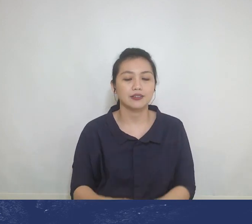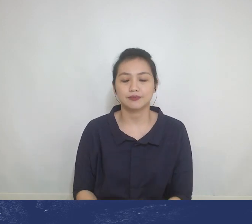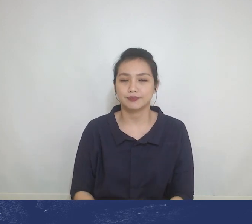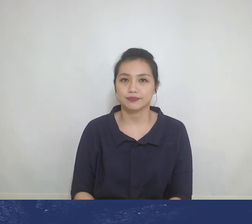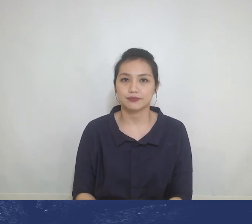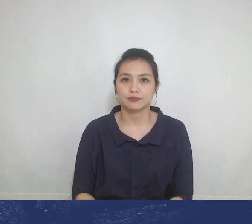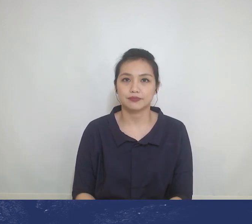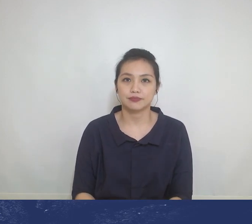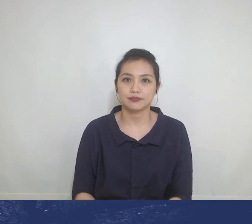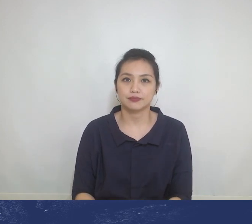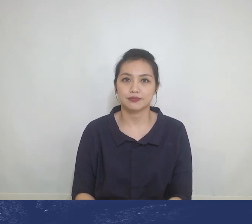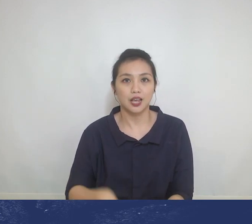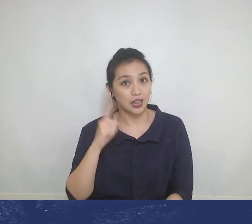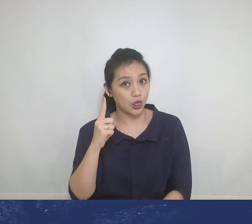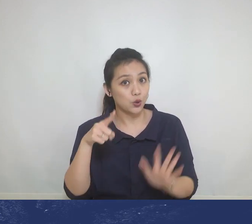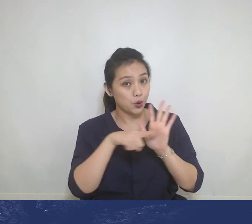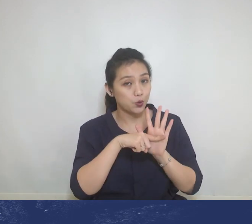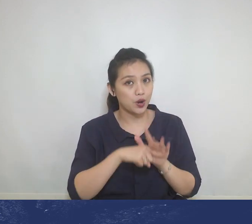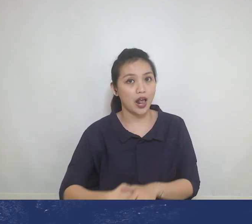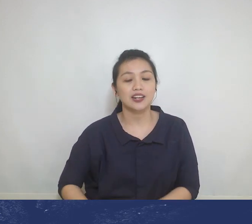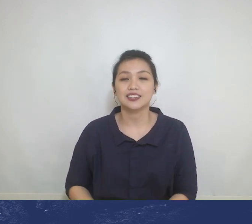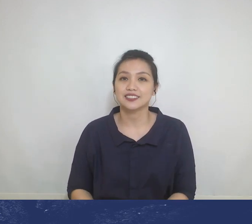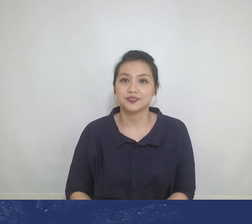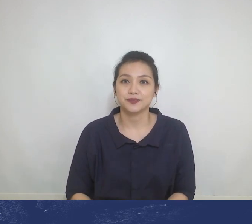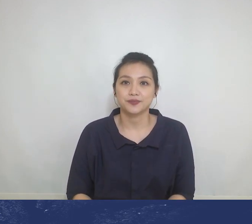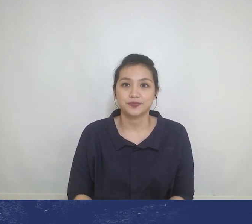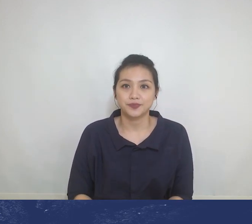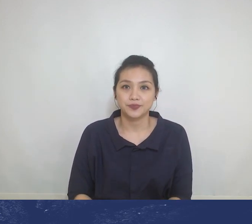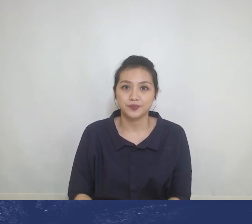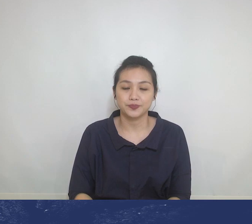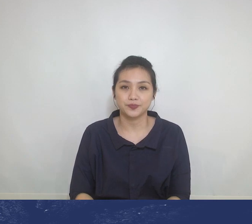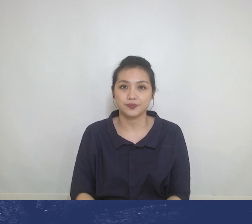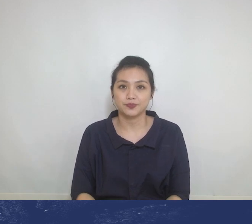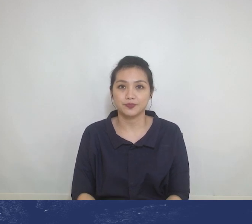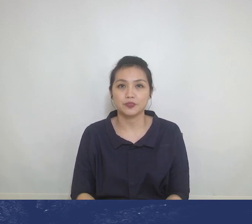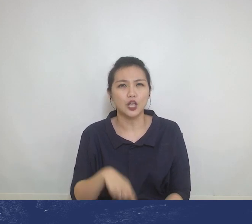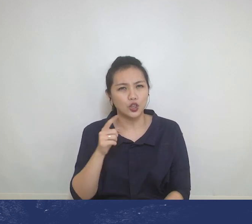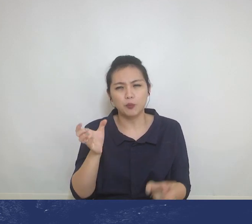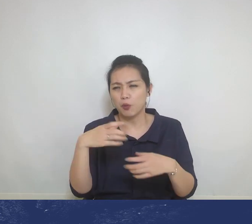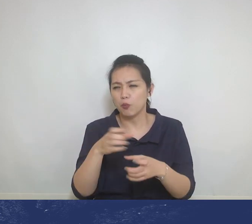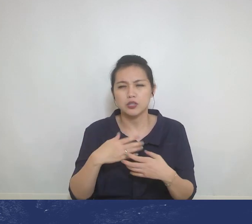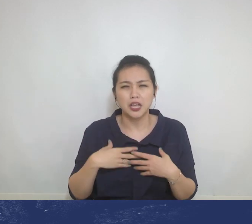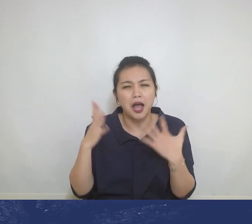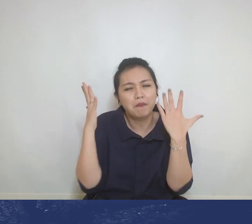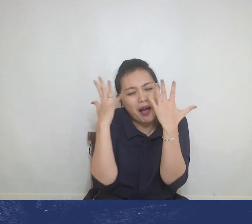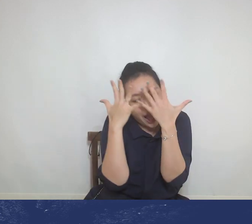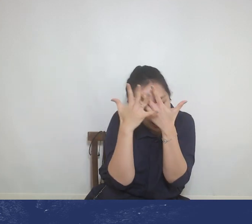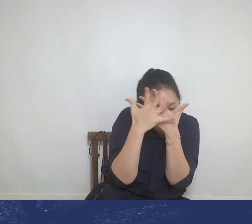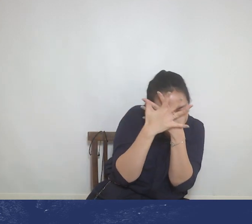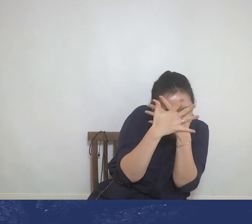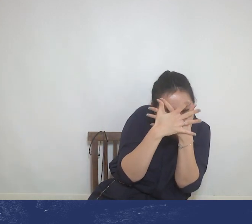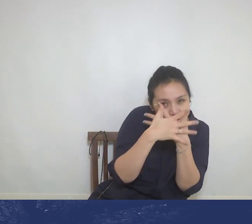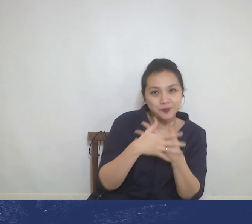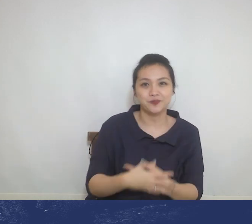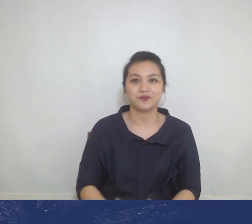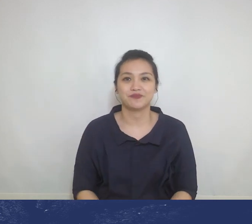kelemahan. Saya itu punya satu kelemahan di mana dan itu membuat saya sangat-sangat minder,